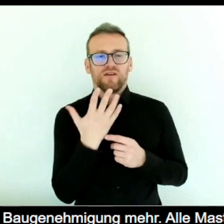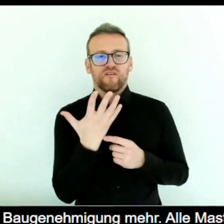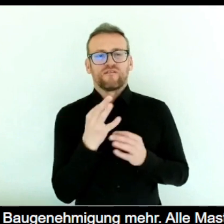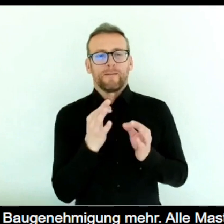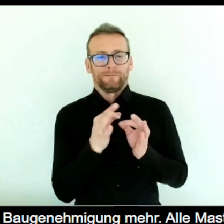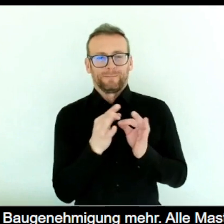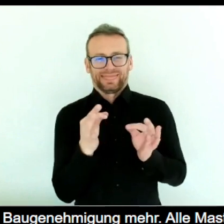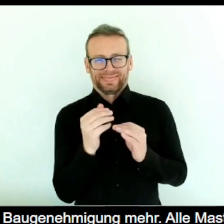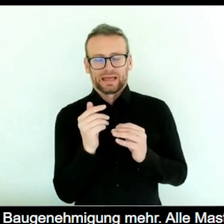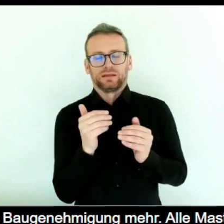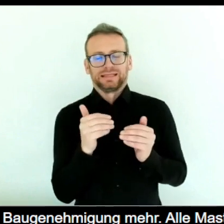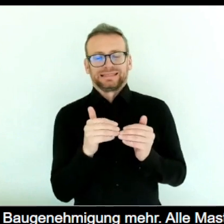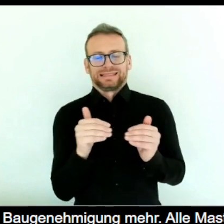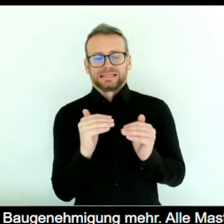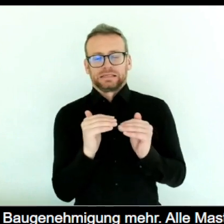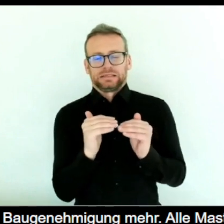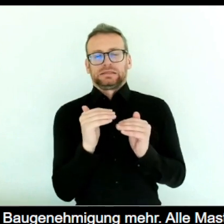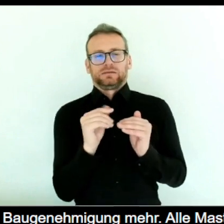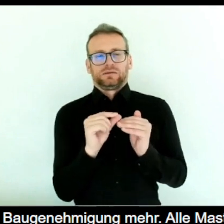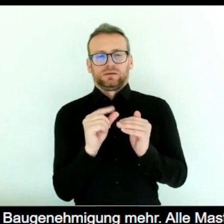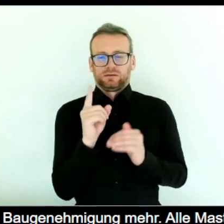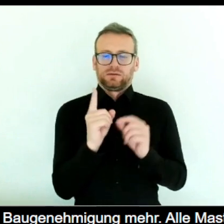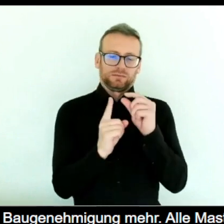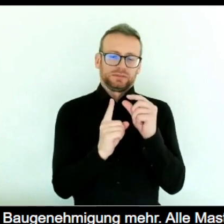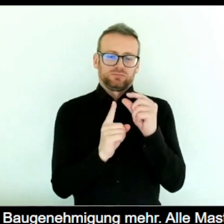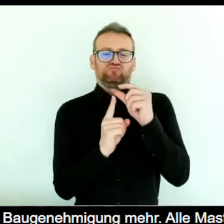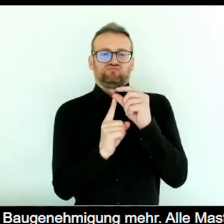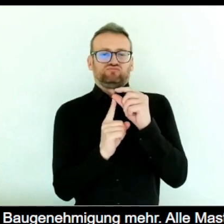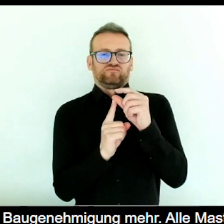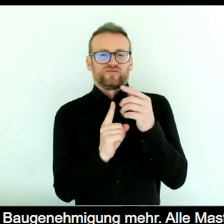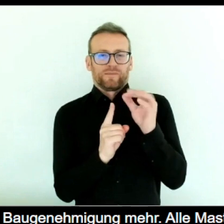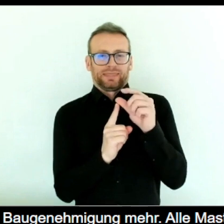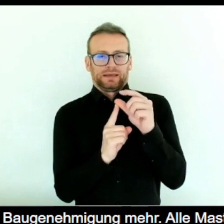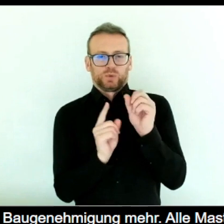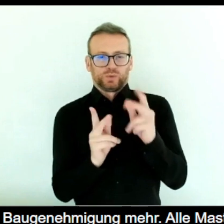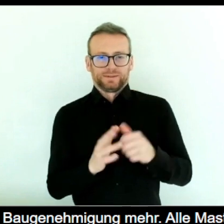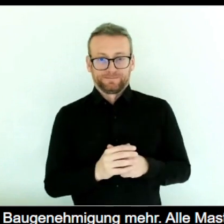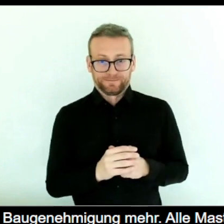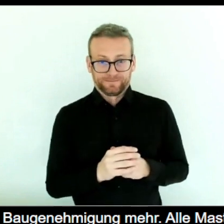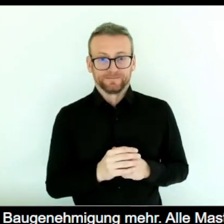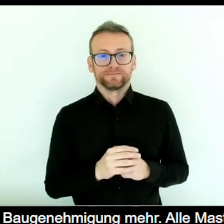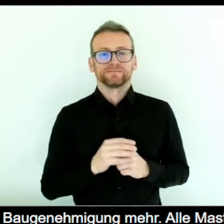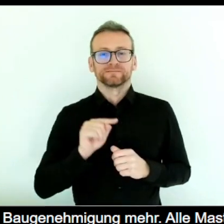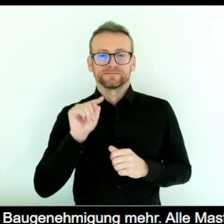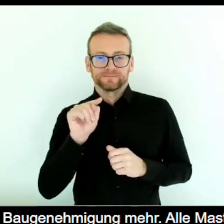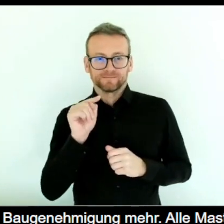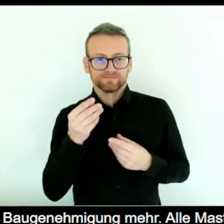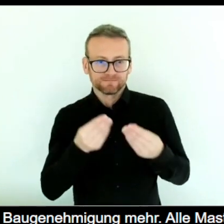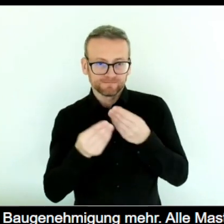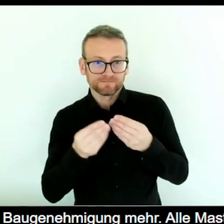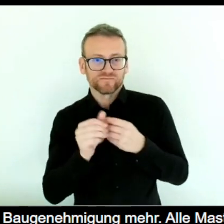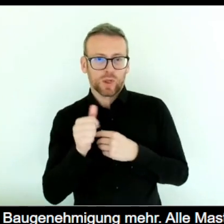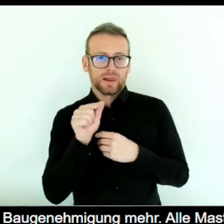Und zusätzlich wollen wir natürlich die Beschleunigung der erforderlichen Baugenehmigungsverfahren. Wir haben viertens im Gesetzentwurf